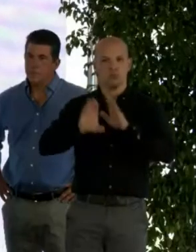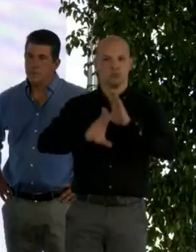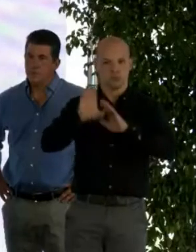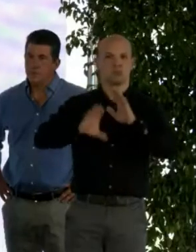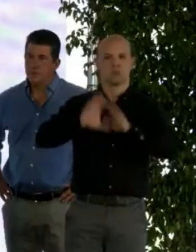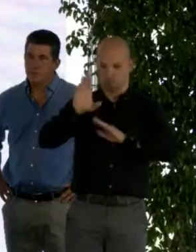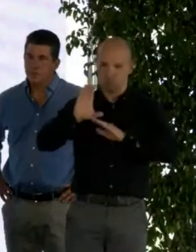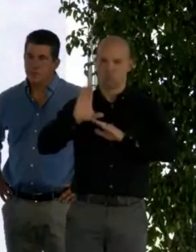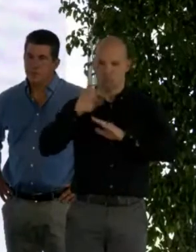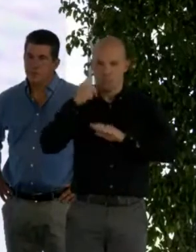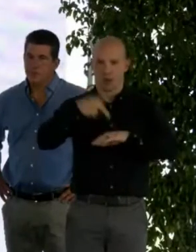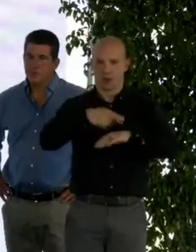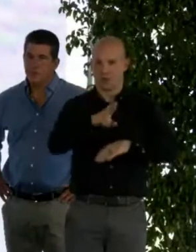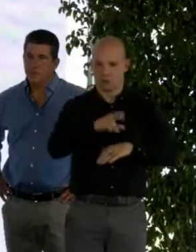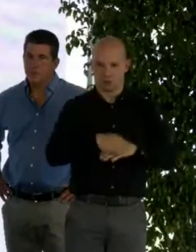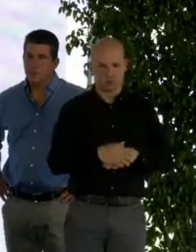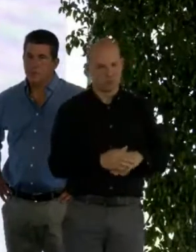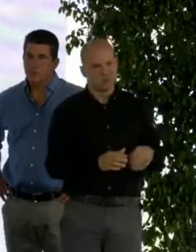Rico se merece estar.